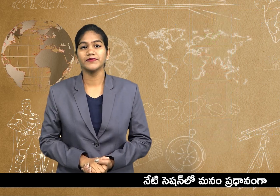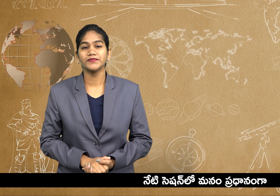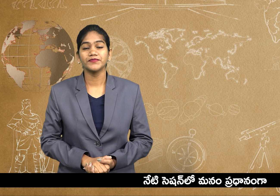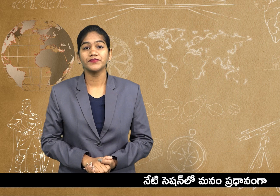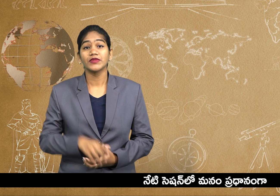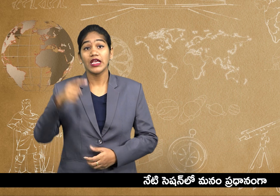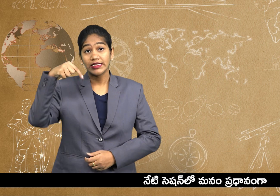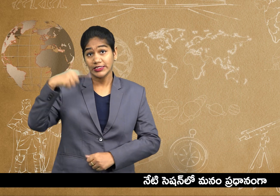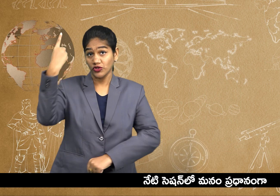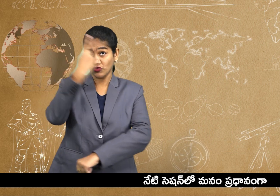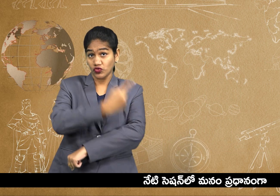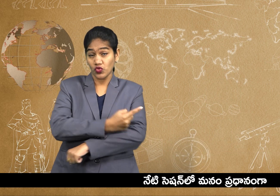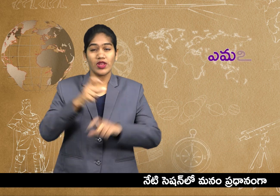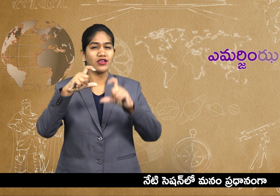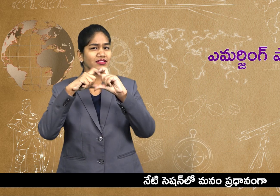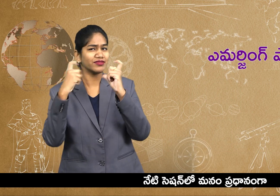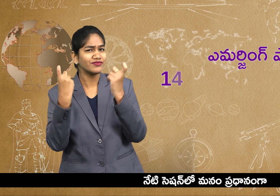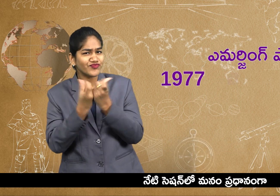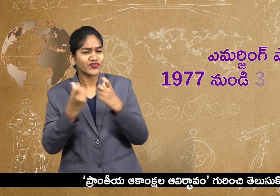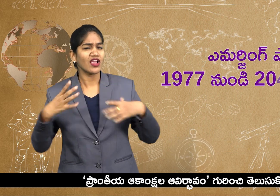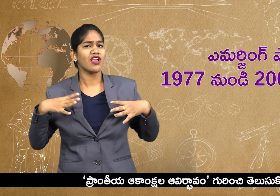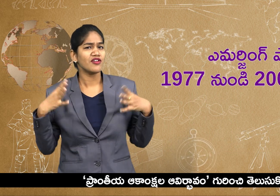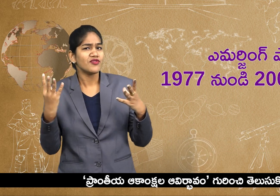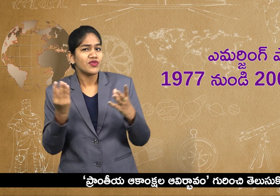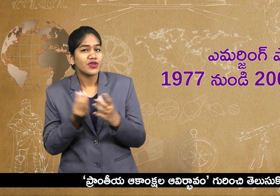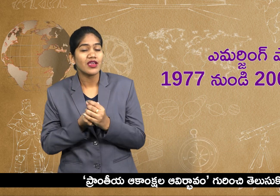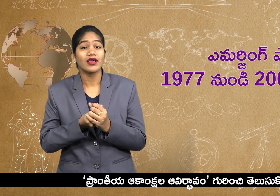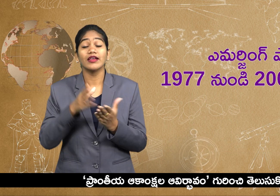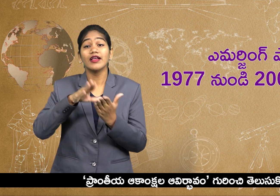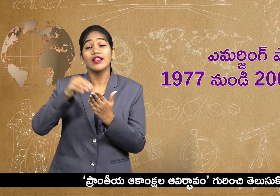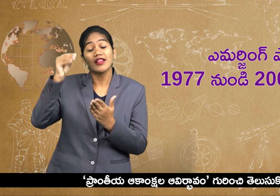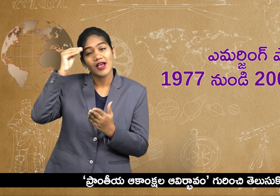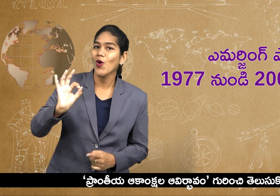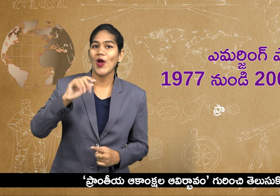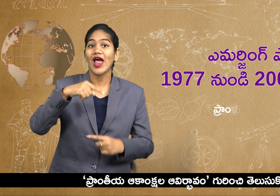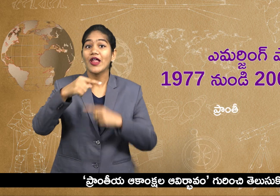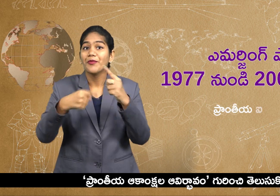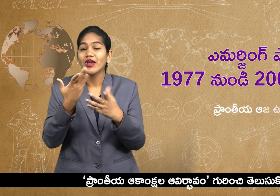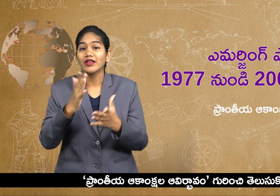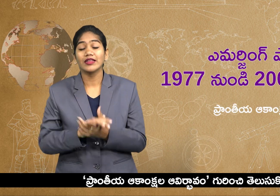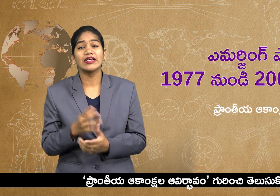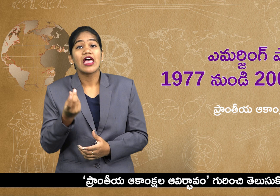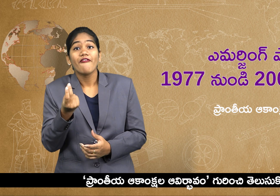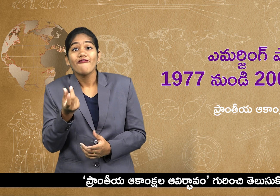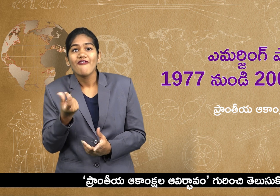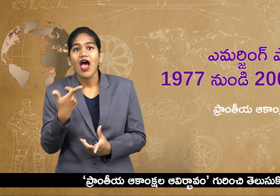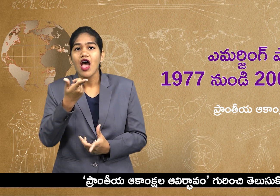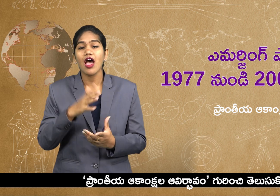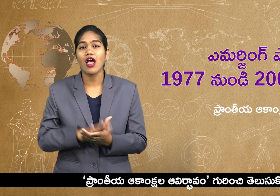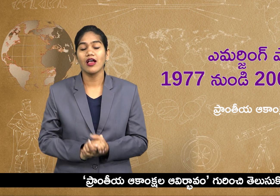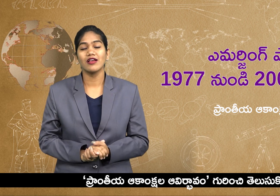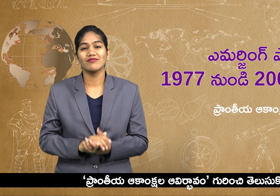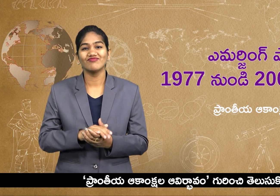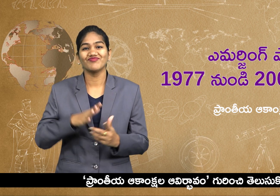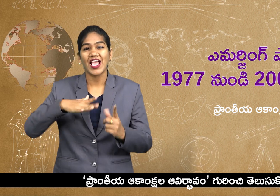నేటి సెషన్‌లో మనం ప్రధానంగా ప్రాంతీయ అక్షాంశాల ఆవిర్భావం గురించి తెలుసుకోబోతున్నాం.